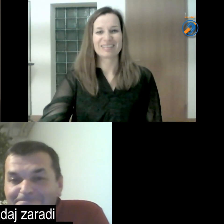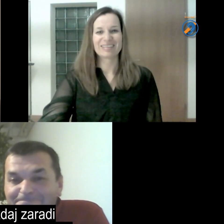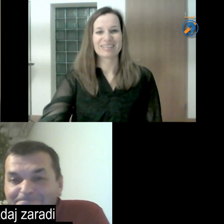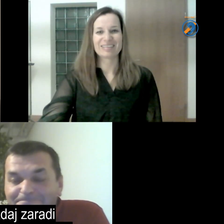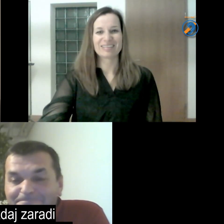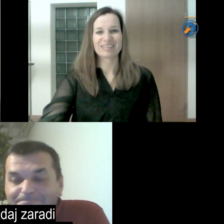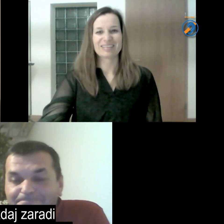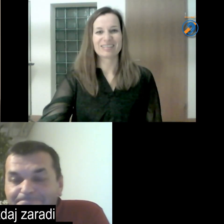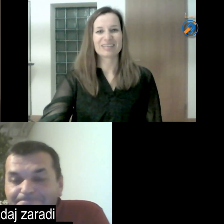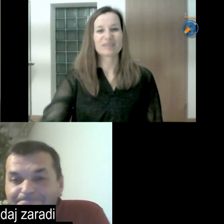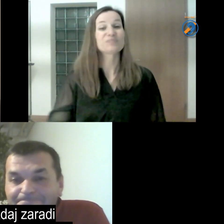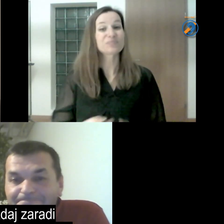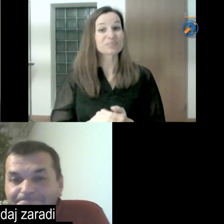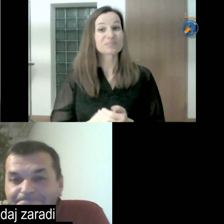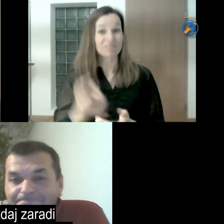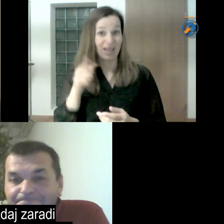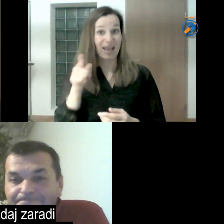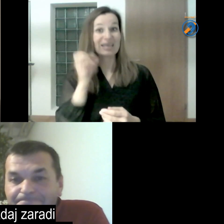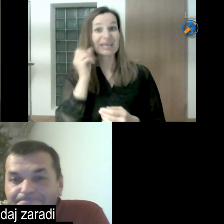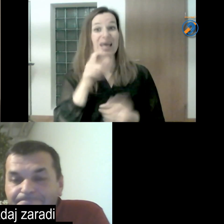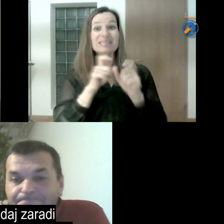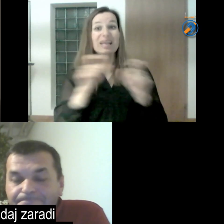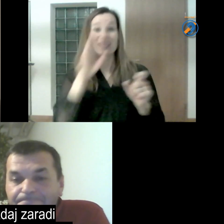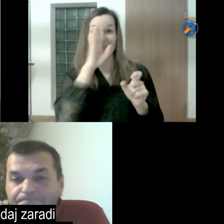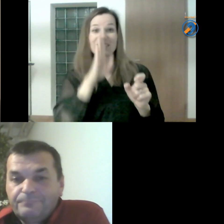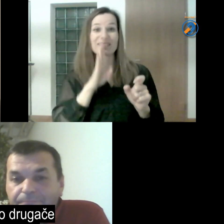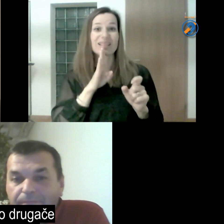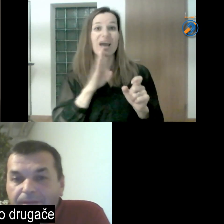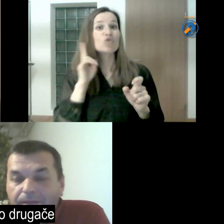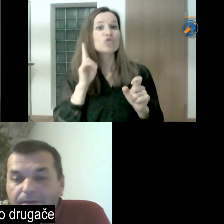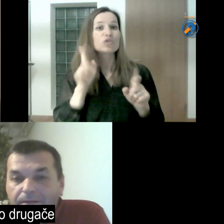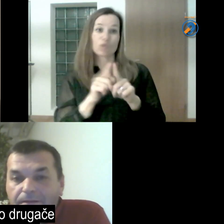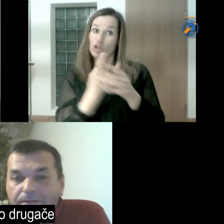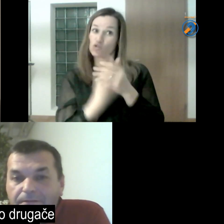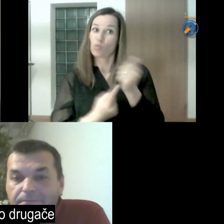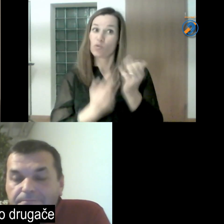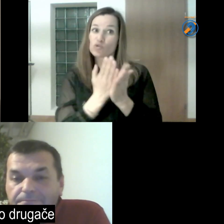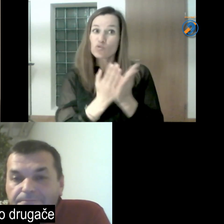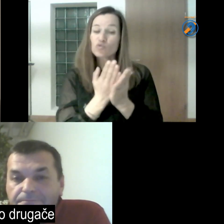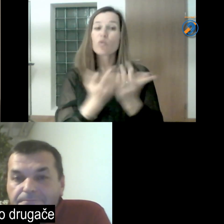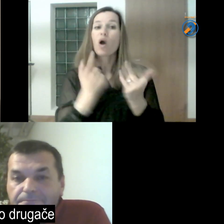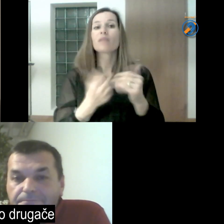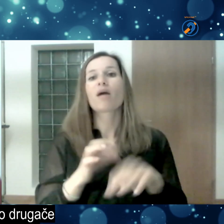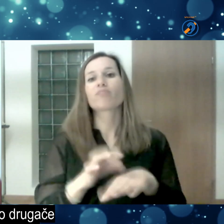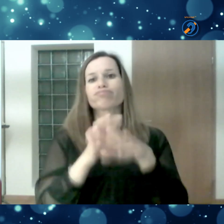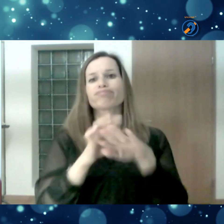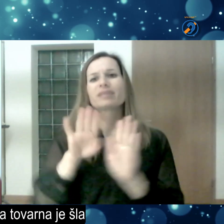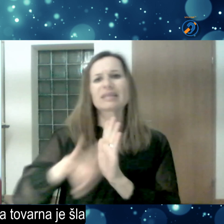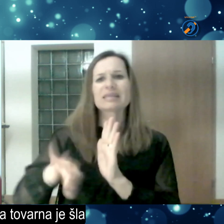Boris, si kdaj zaradi naglušnosti morda izgubil službo ali bil kako drugače diskriminiran?